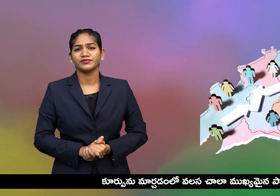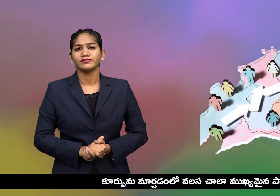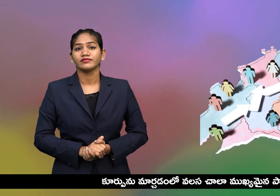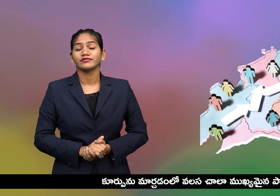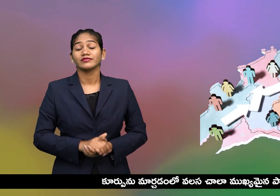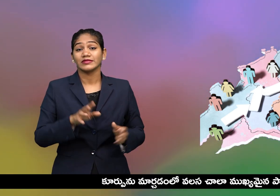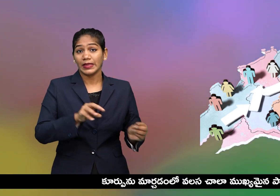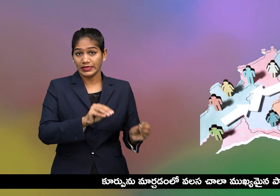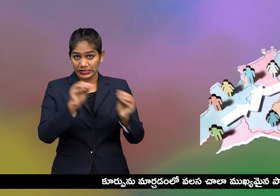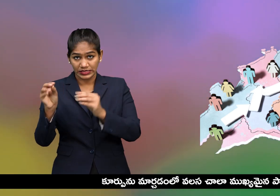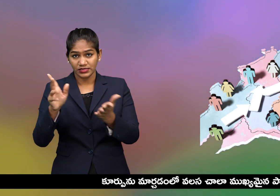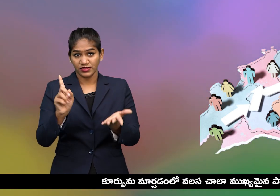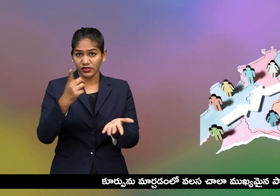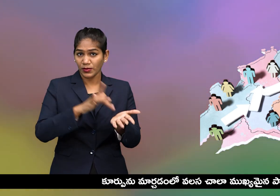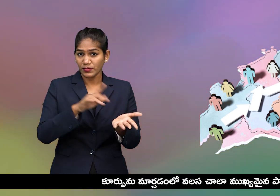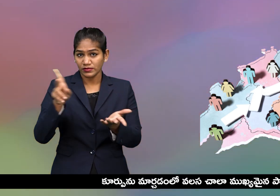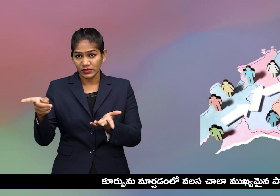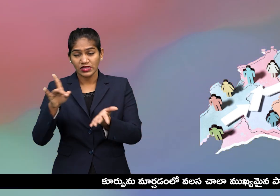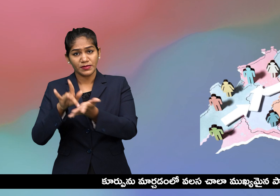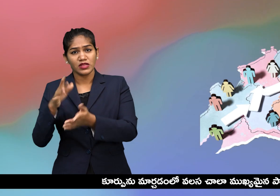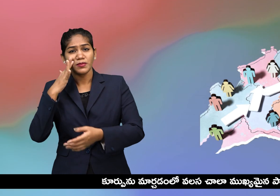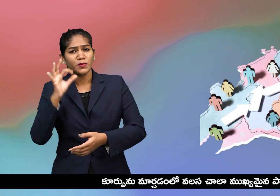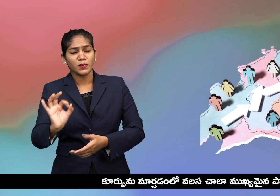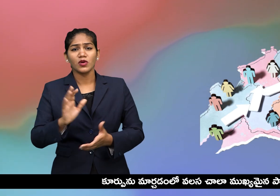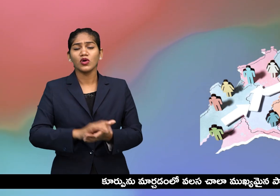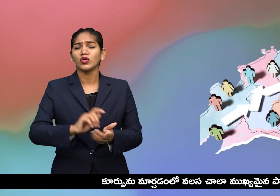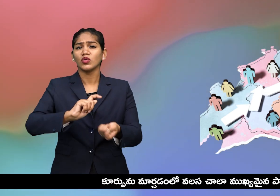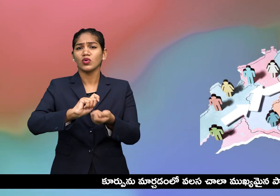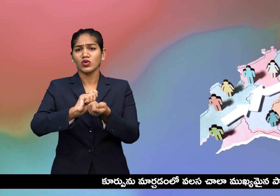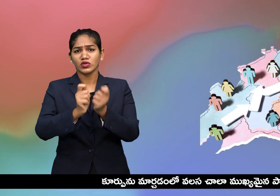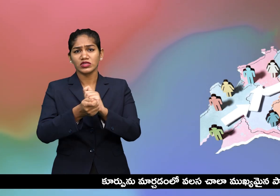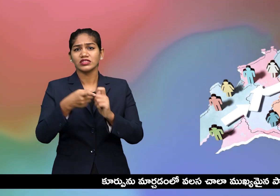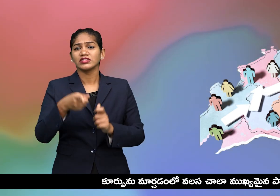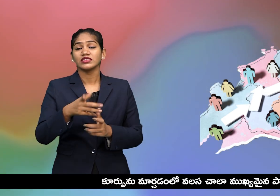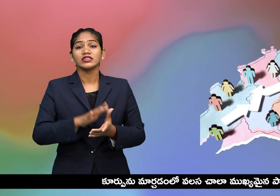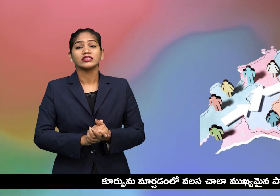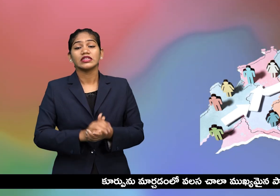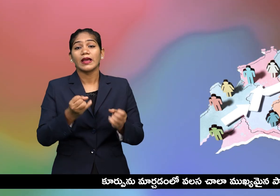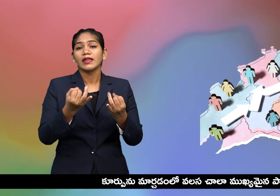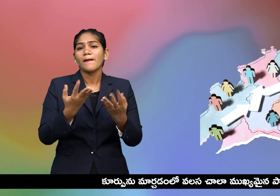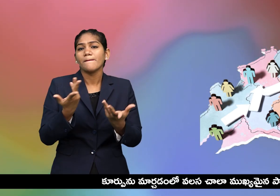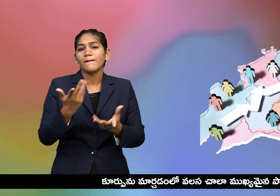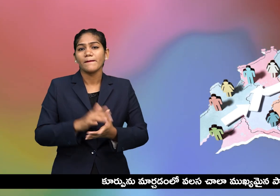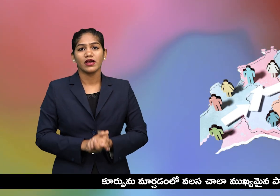జనాభా యొక్క కూర్పు మరియు పంపిణీని మార్చడంలో వలస చాలా ముఖ్యమైన